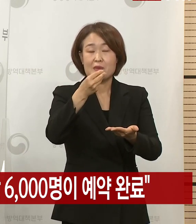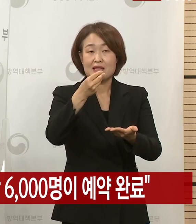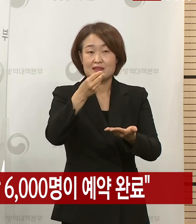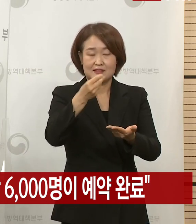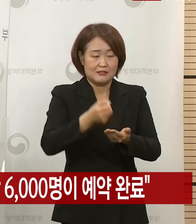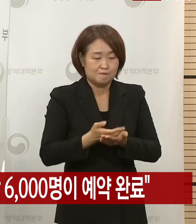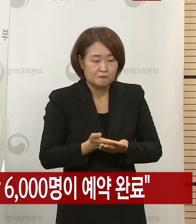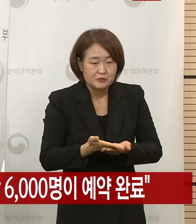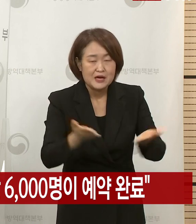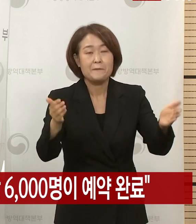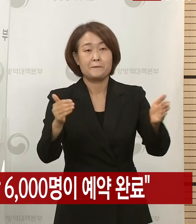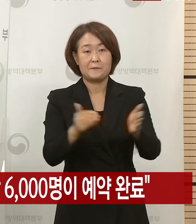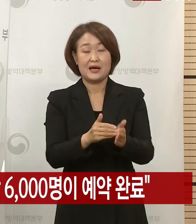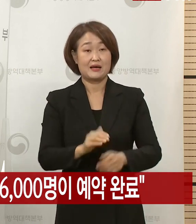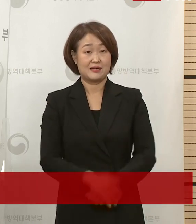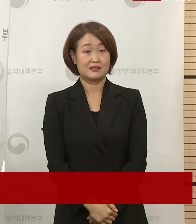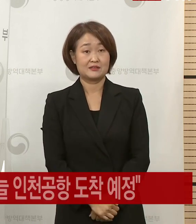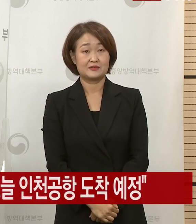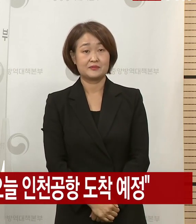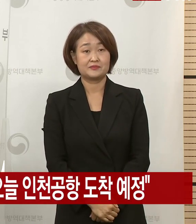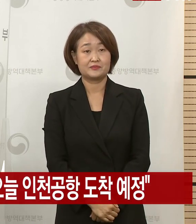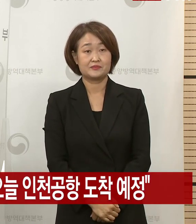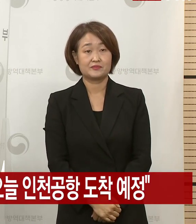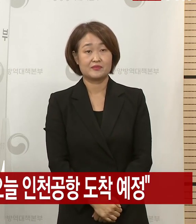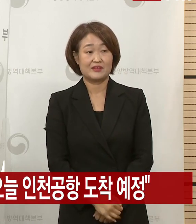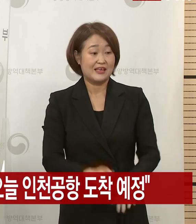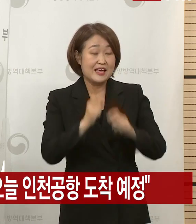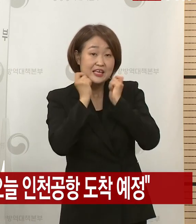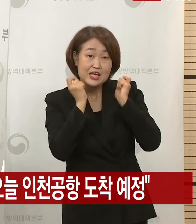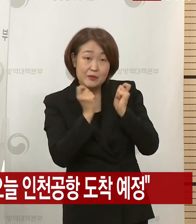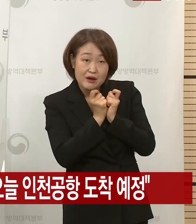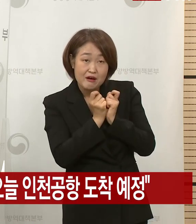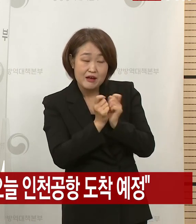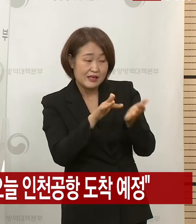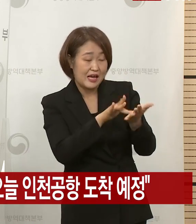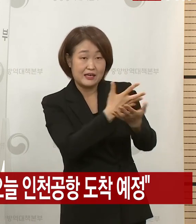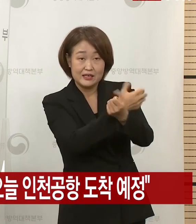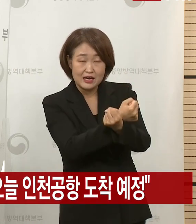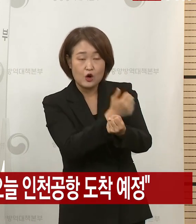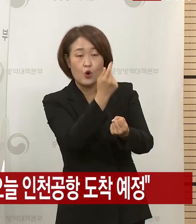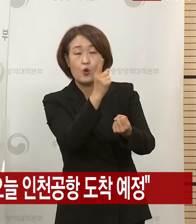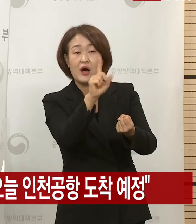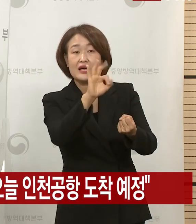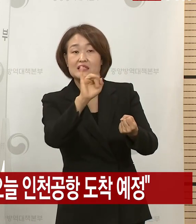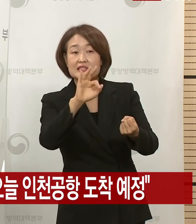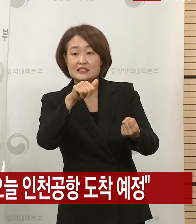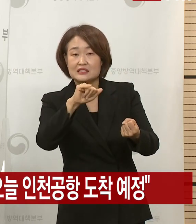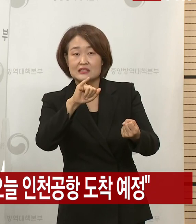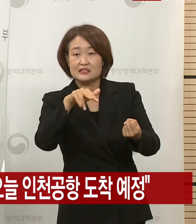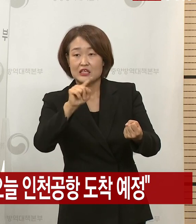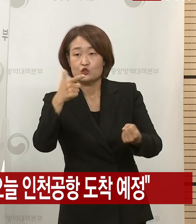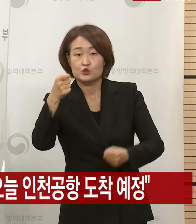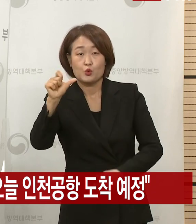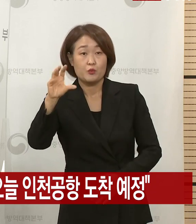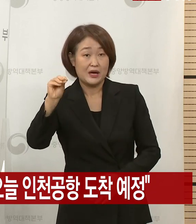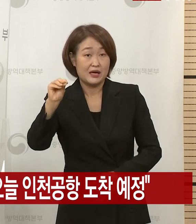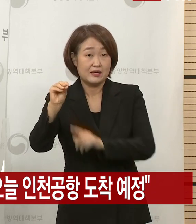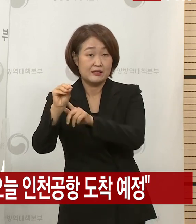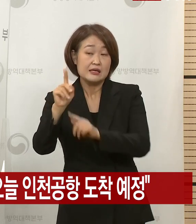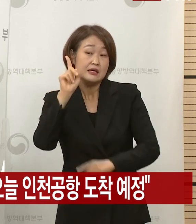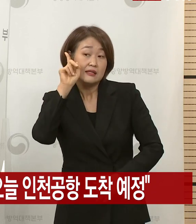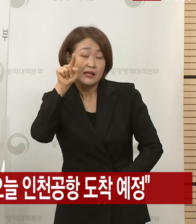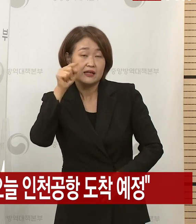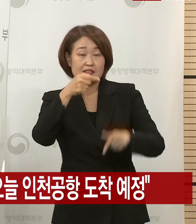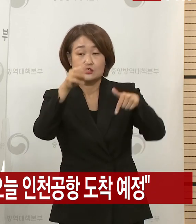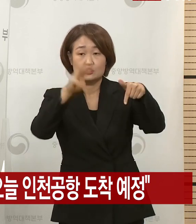회분이 공급되었습니다. 개별 계약된 화이자 백신 65만 회분도 내일